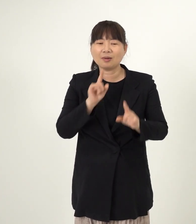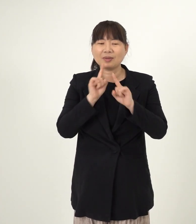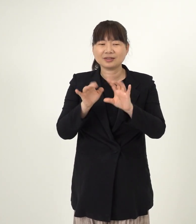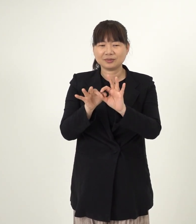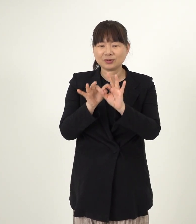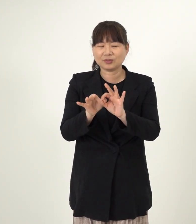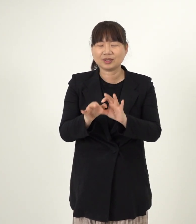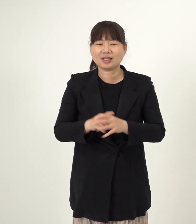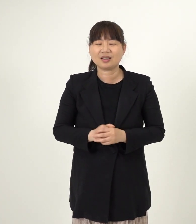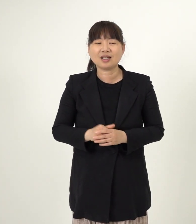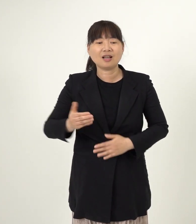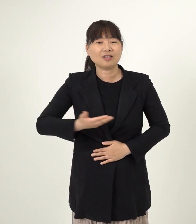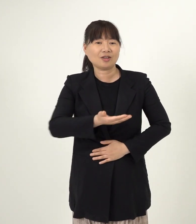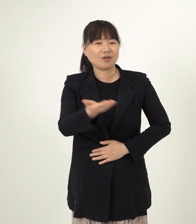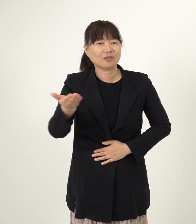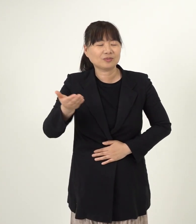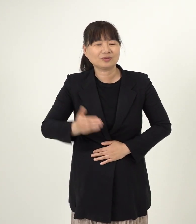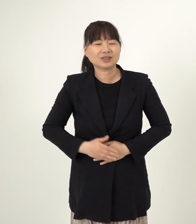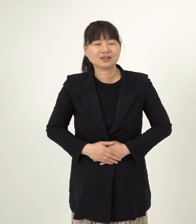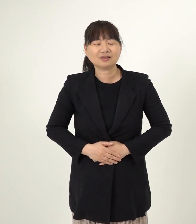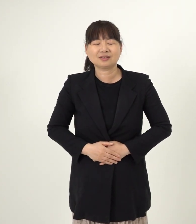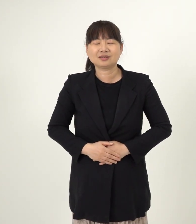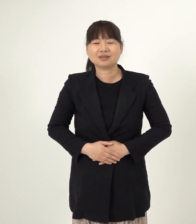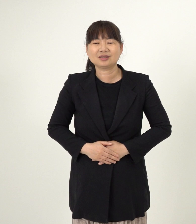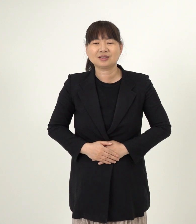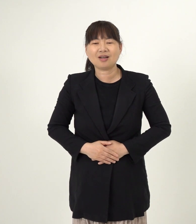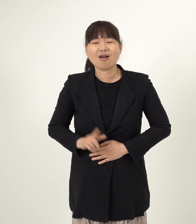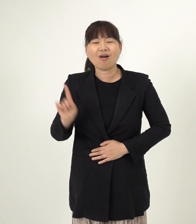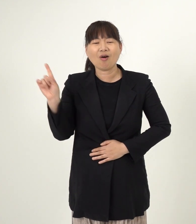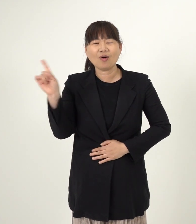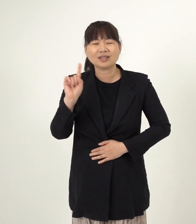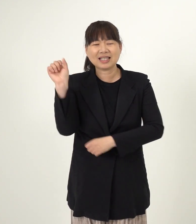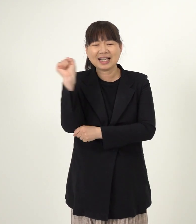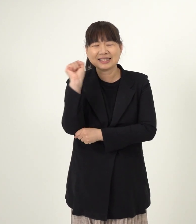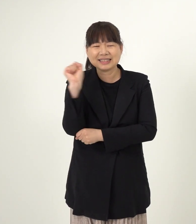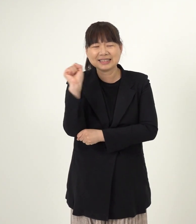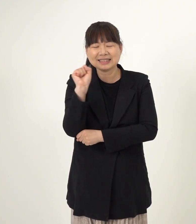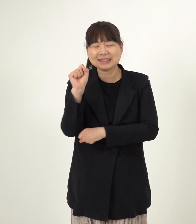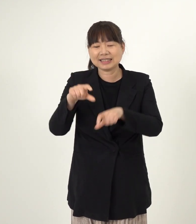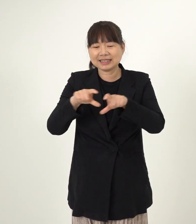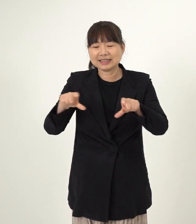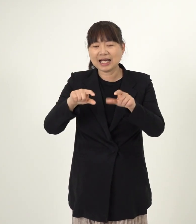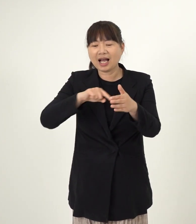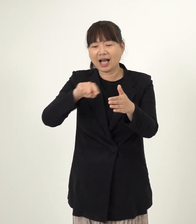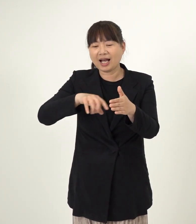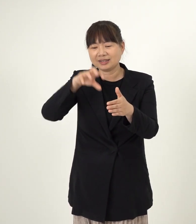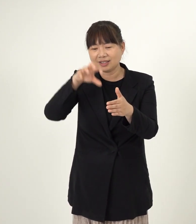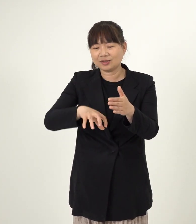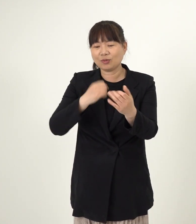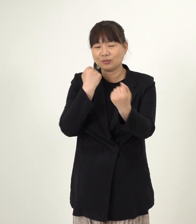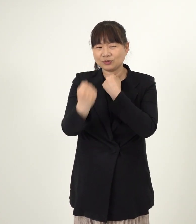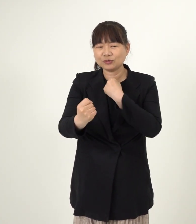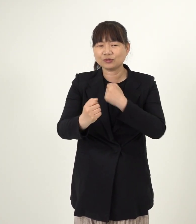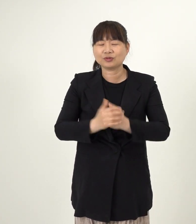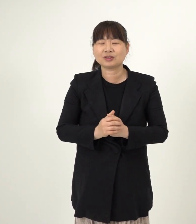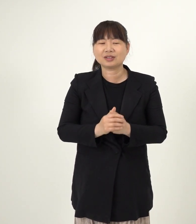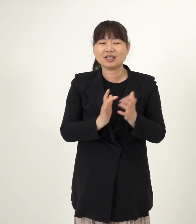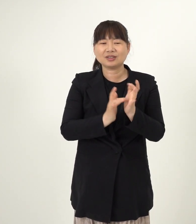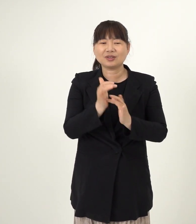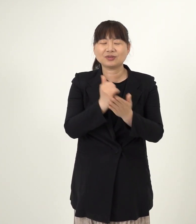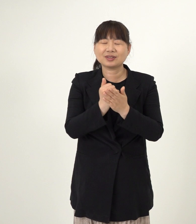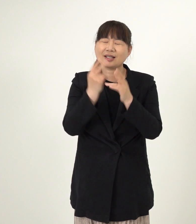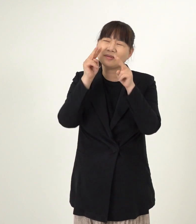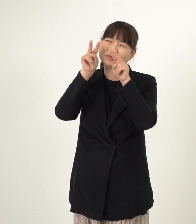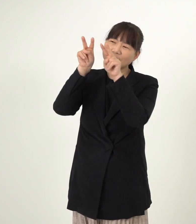말씀이 여러분들을 어떤 흔들리는 일상과 길목에서도 예수께